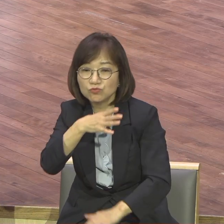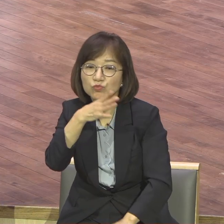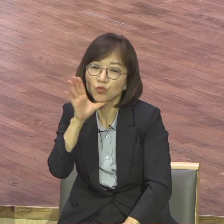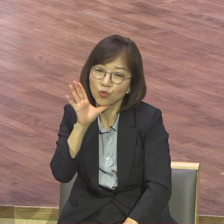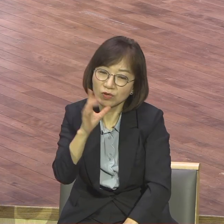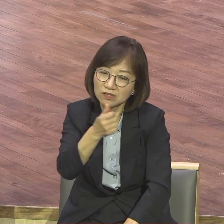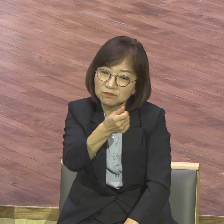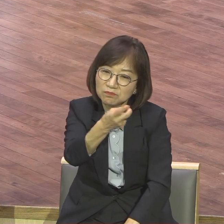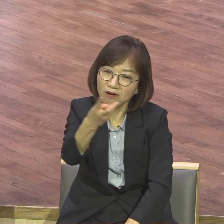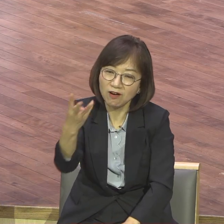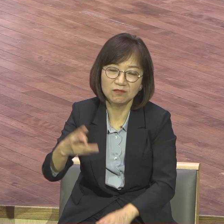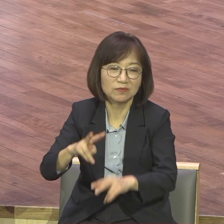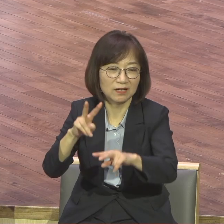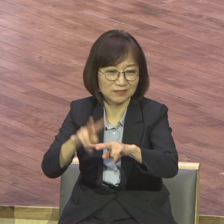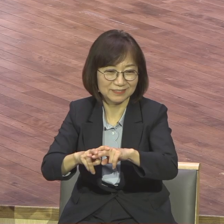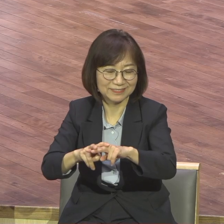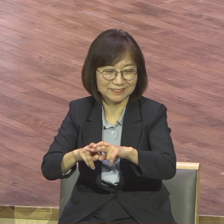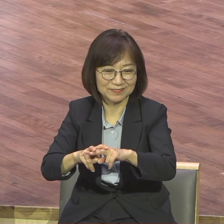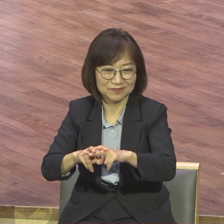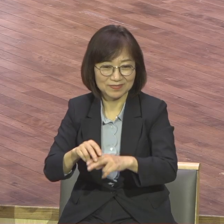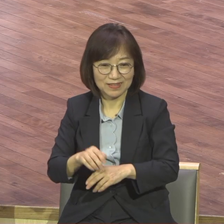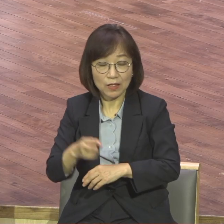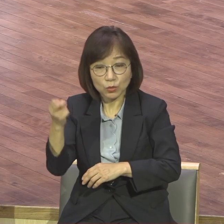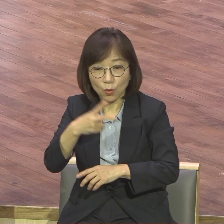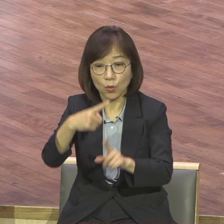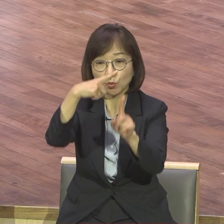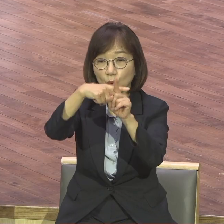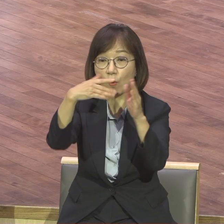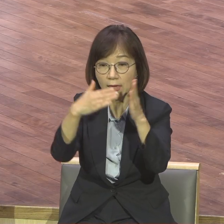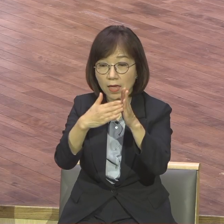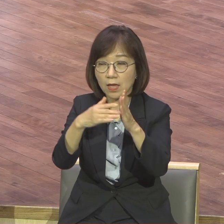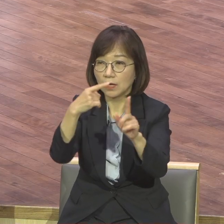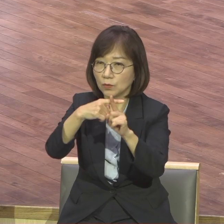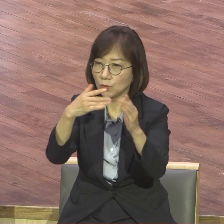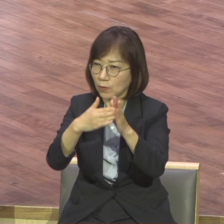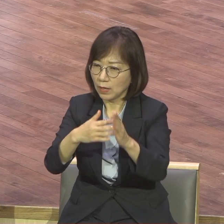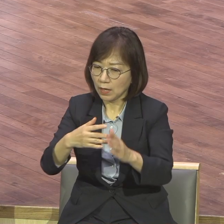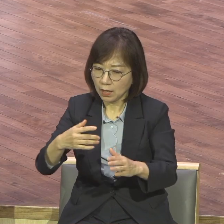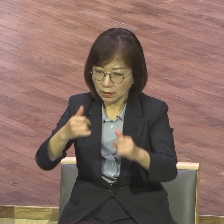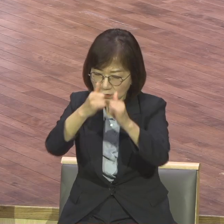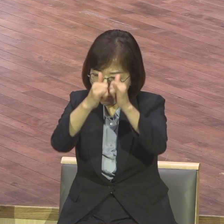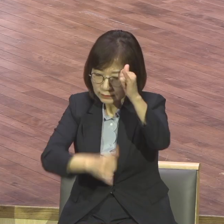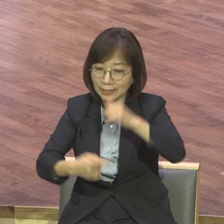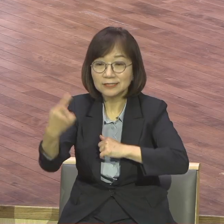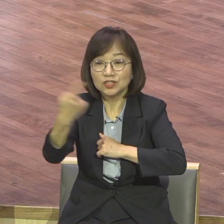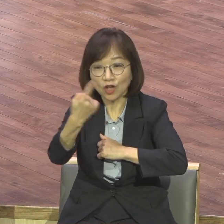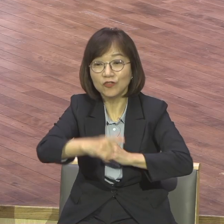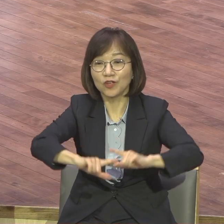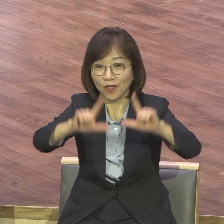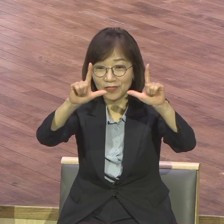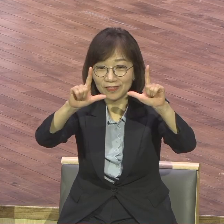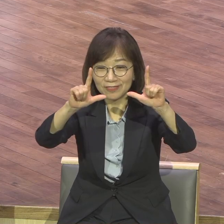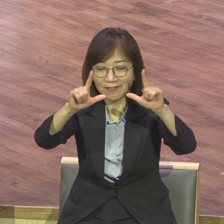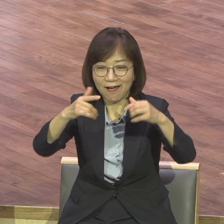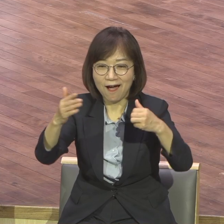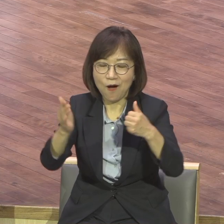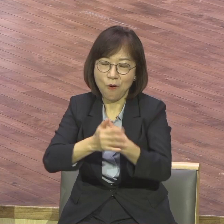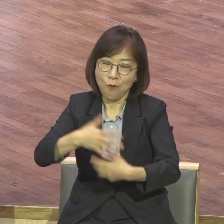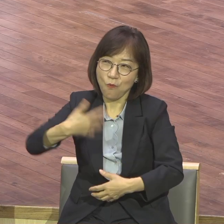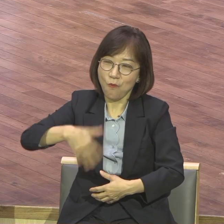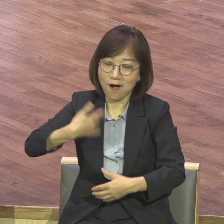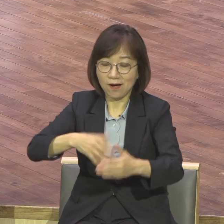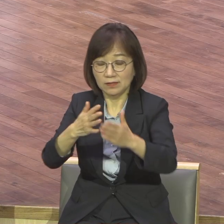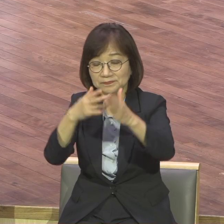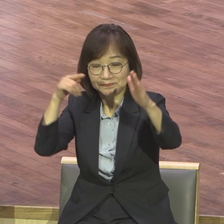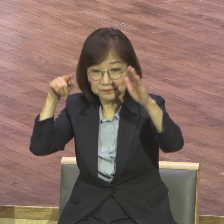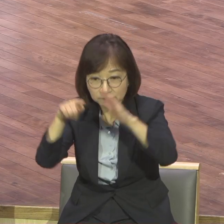가봤잖아요. 천년 된 교회 가니까 허연 노인들만 100명 앉아있어. 젊은 사람 한 명도 없어요. 교회는